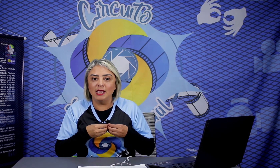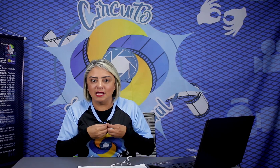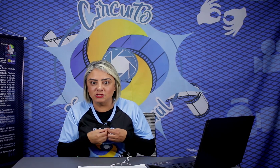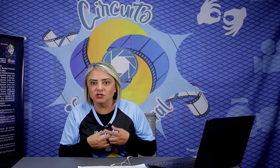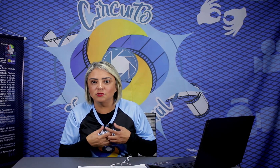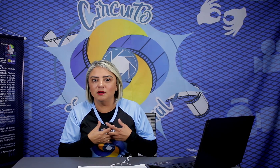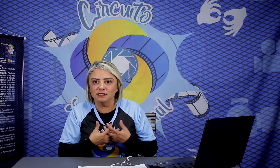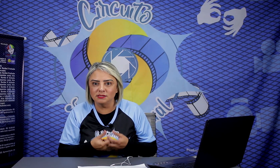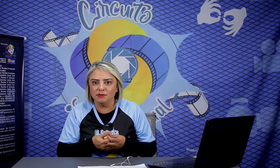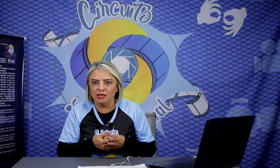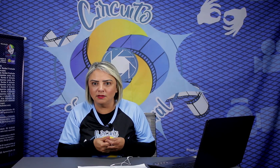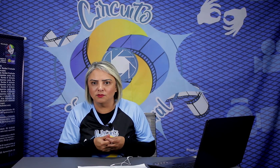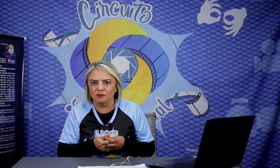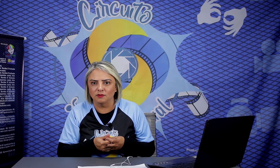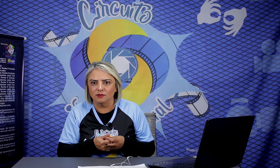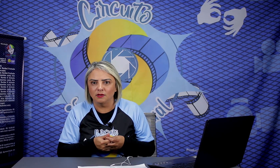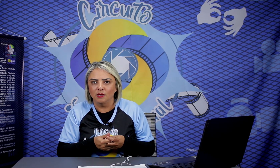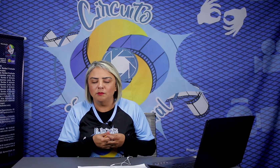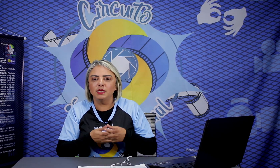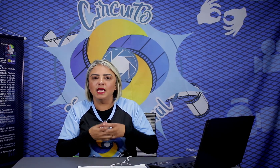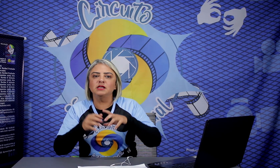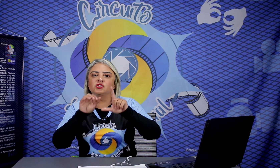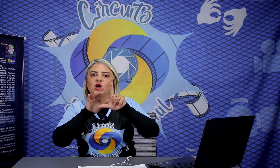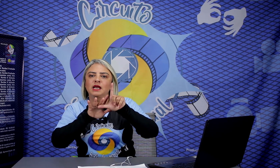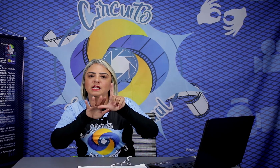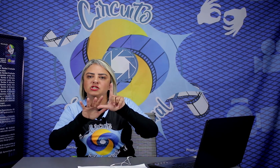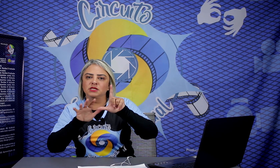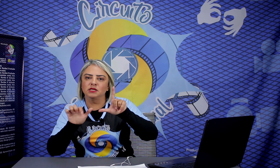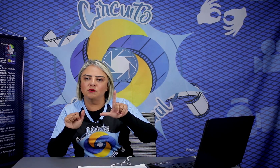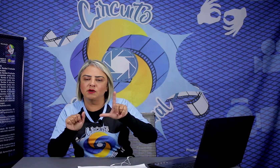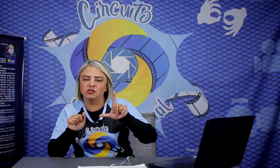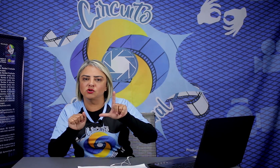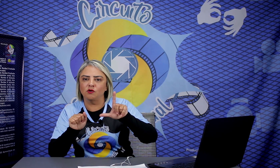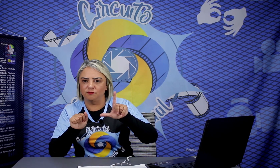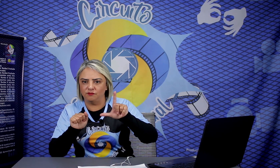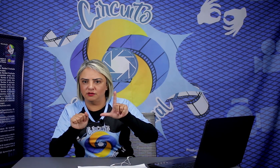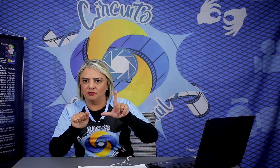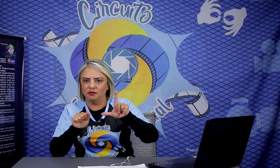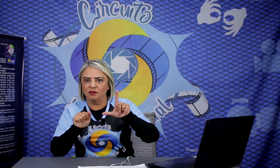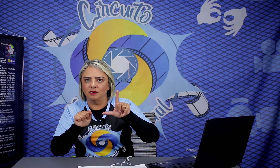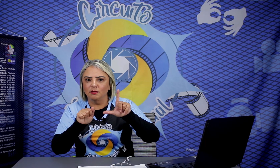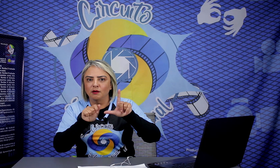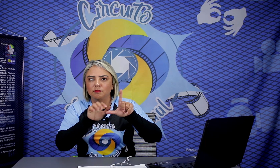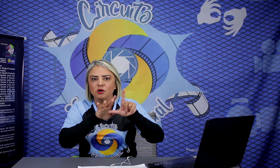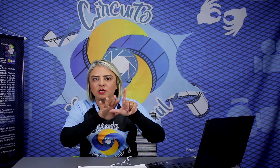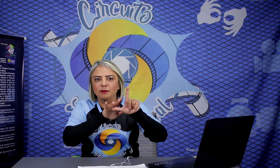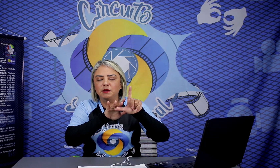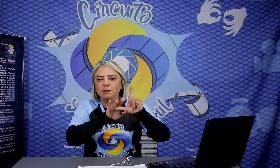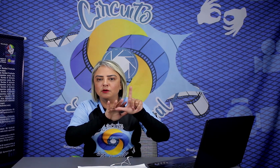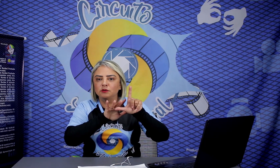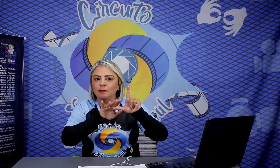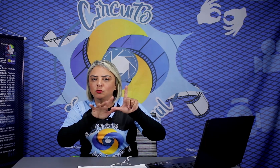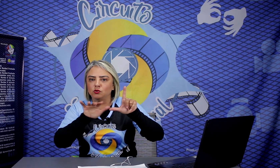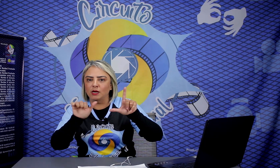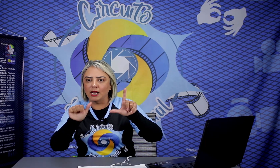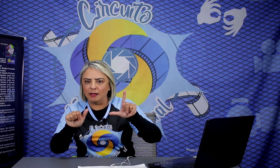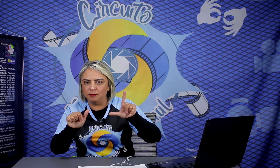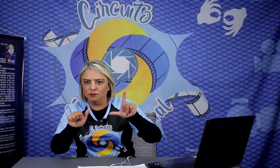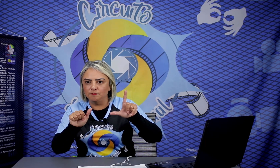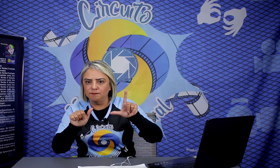este conhecimento. Por que só a legenda não resolve? Porque, primeiro, que é muito rápido,